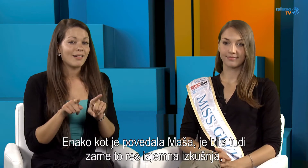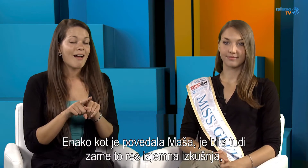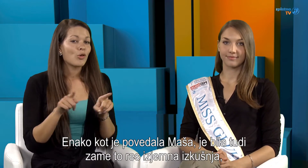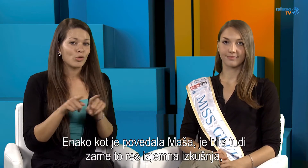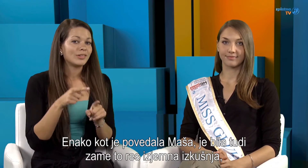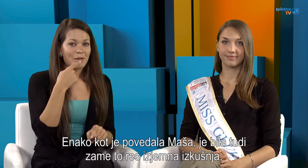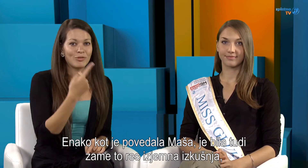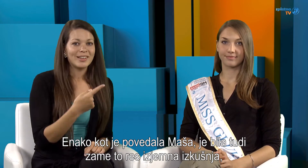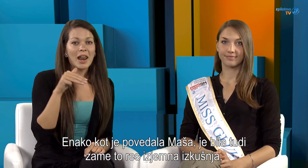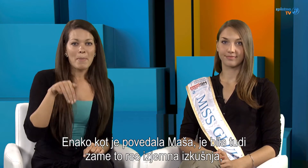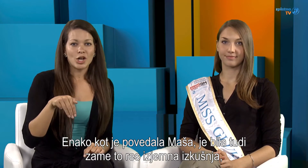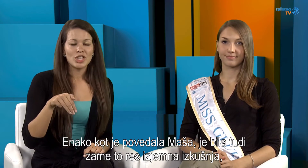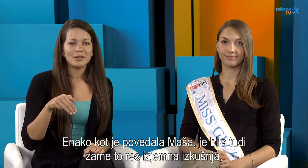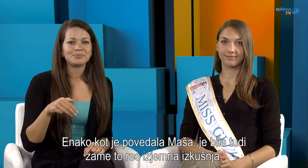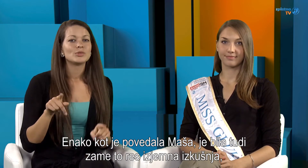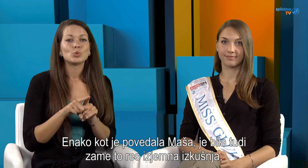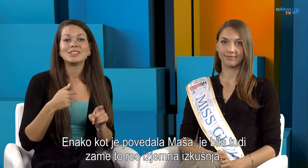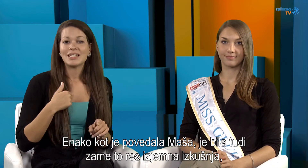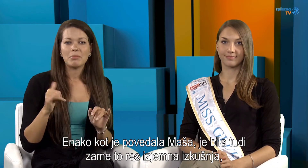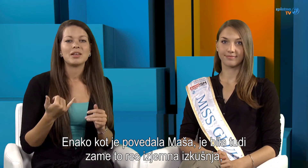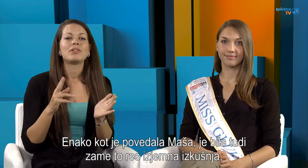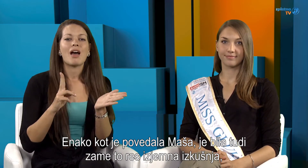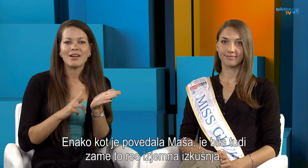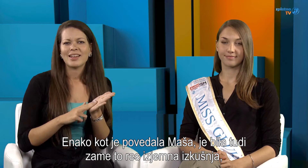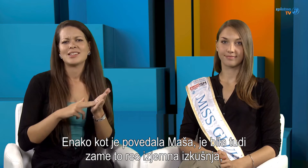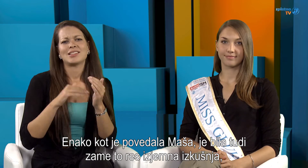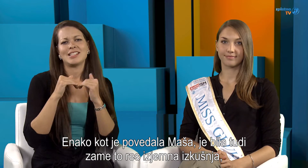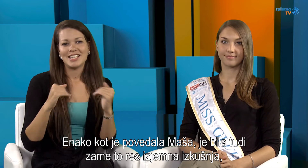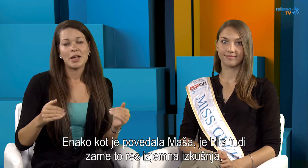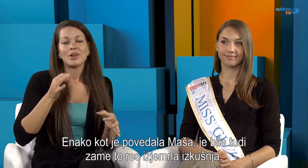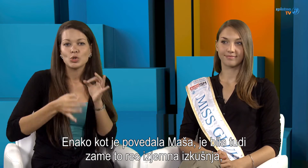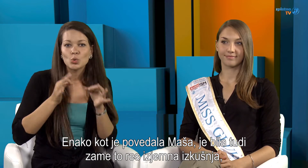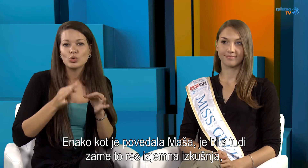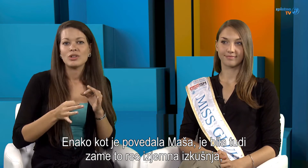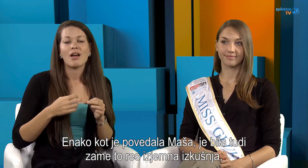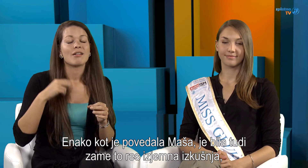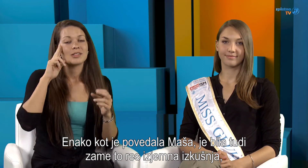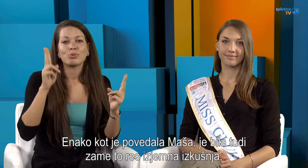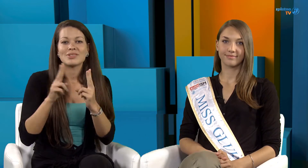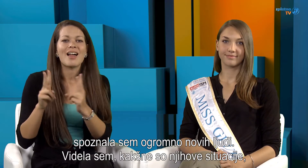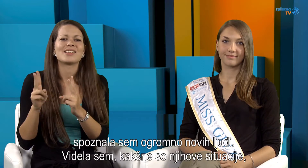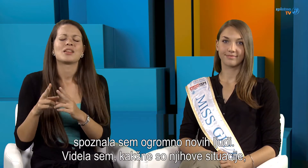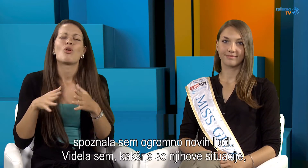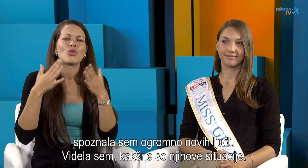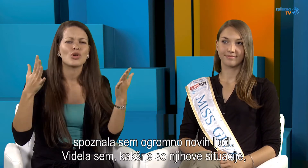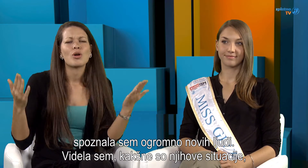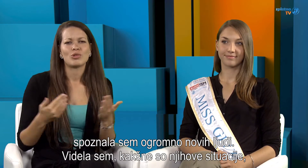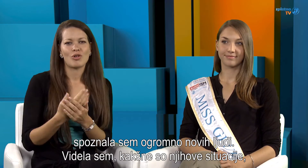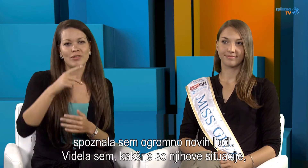Enako kot je povedala Maša, tudi zame je bila res izjemna izkušnja. Spoznala sem ogromno novih